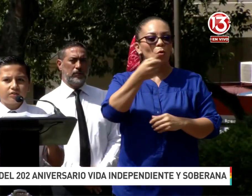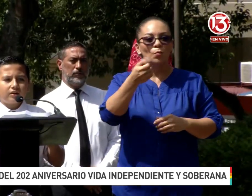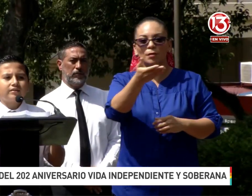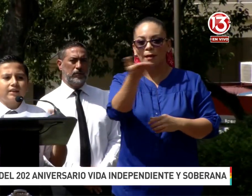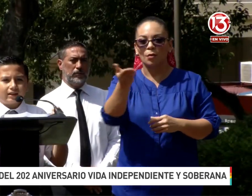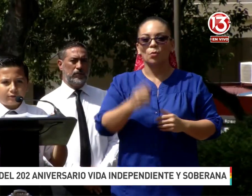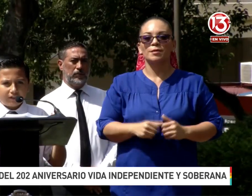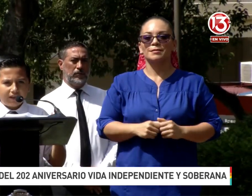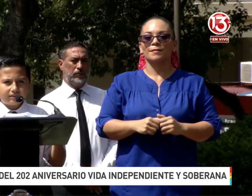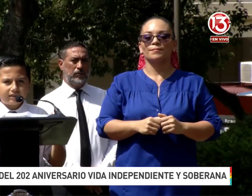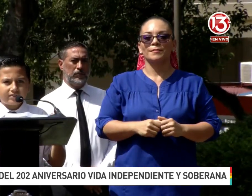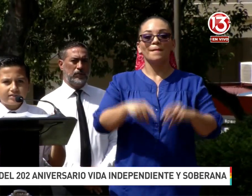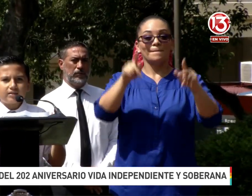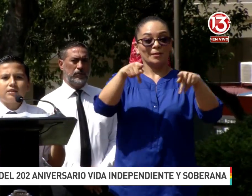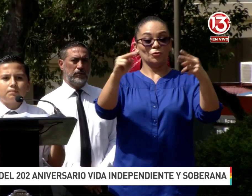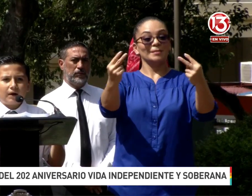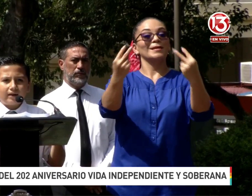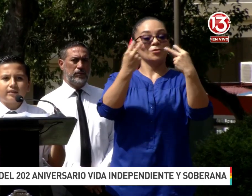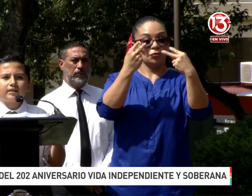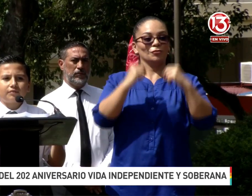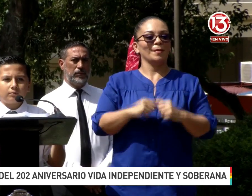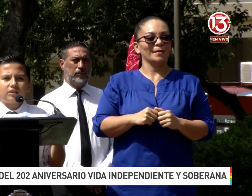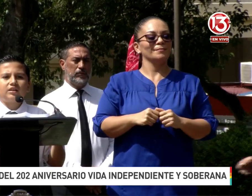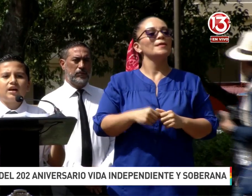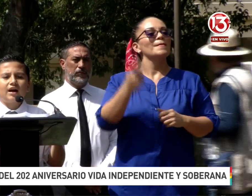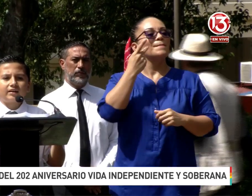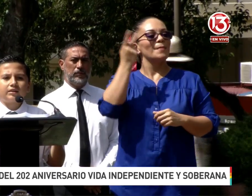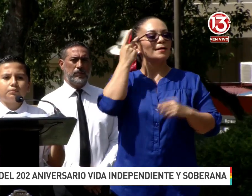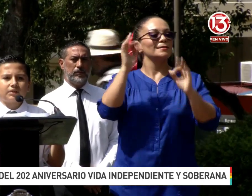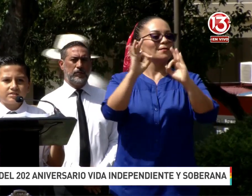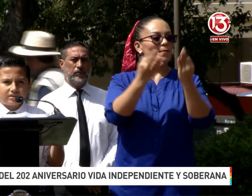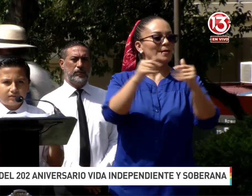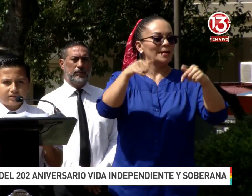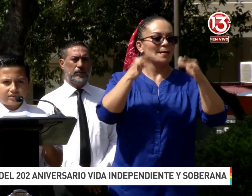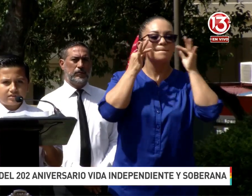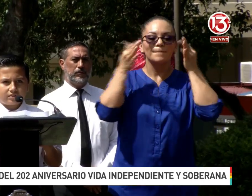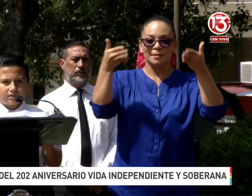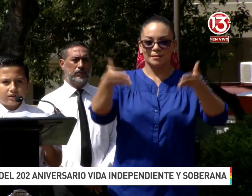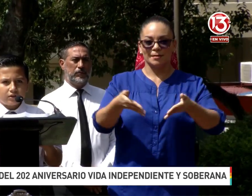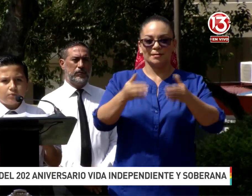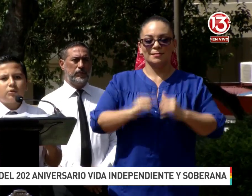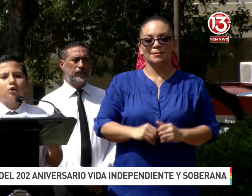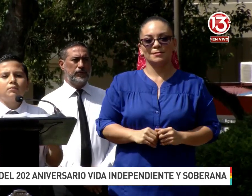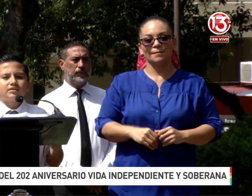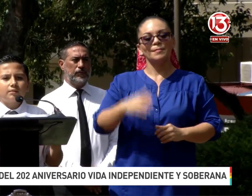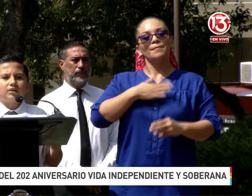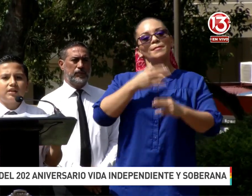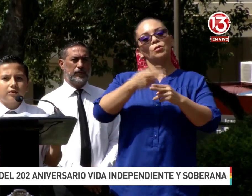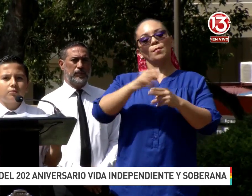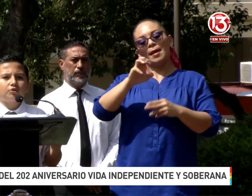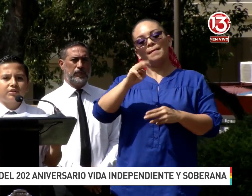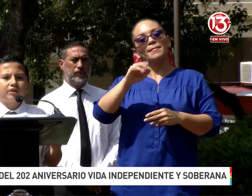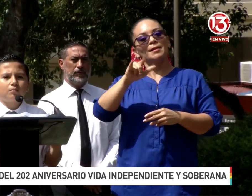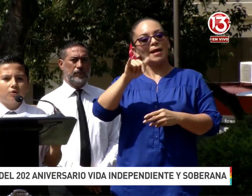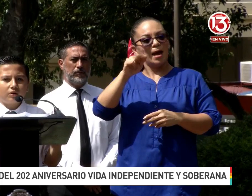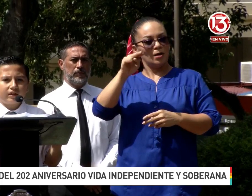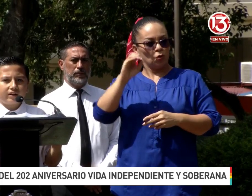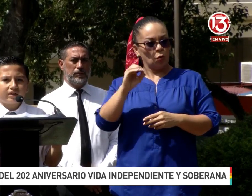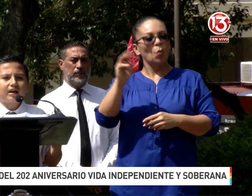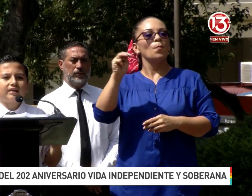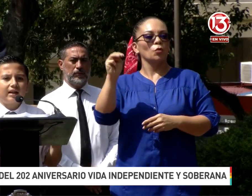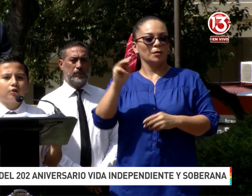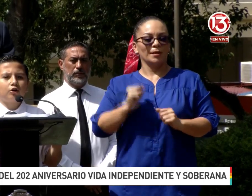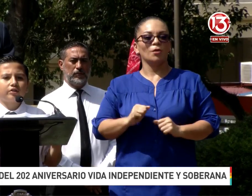comunicación, televidentes y padres de familia aquí presentes. Mi nombre es Emiliano Montero